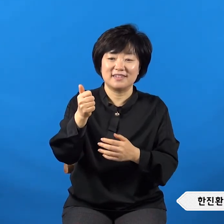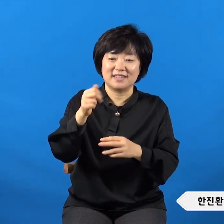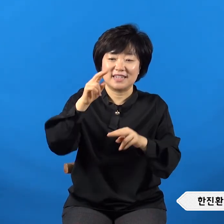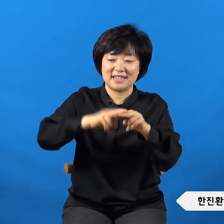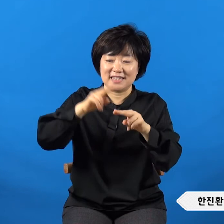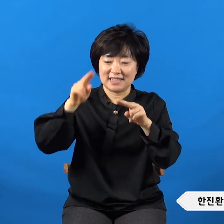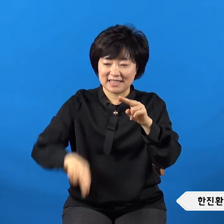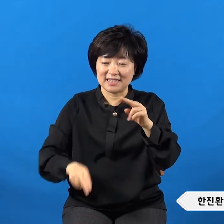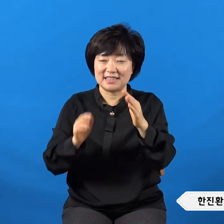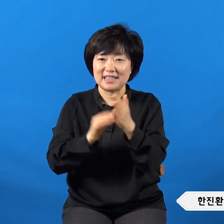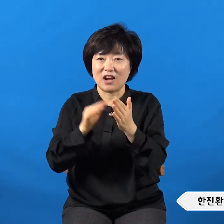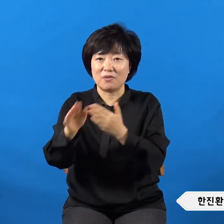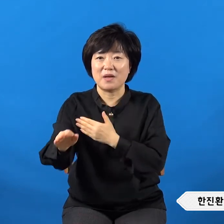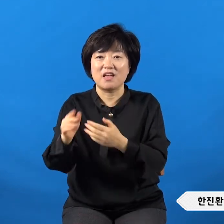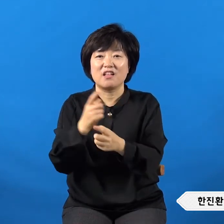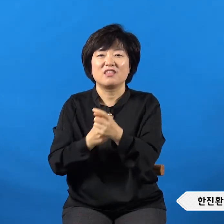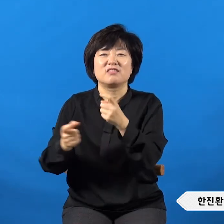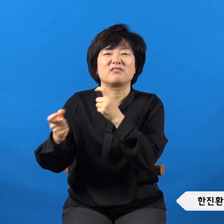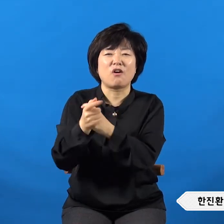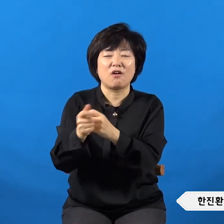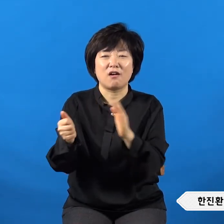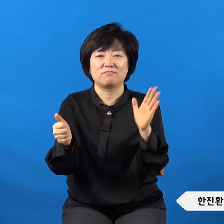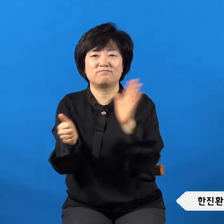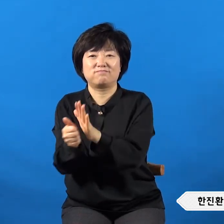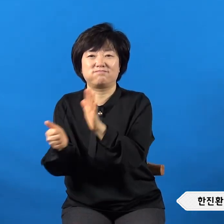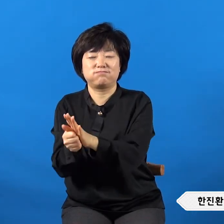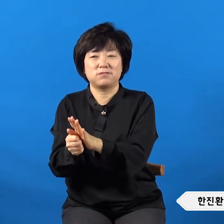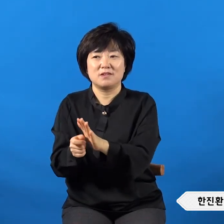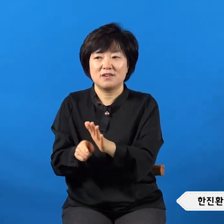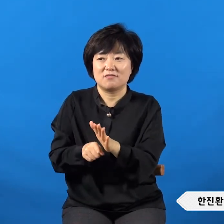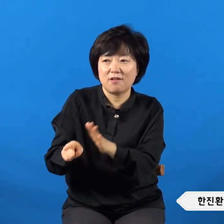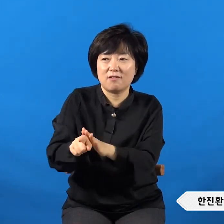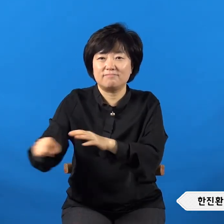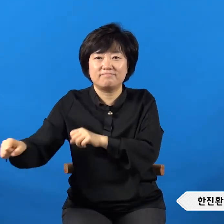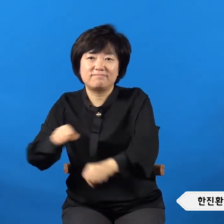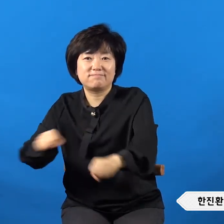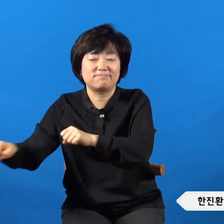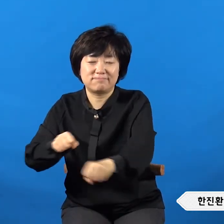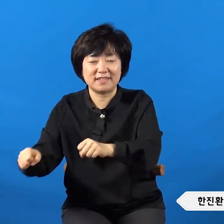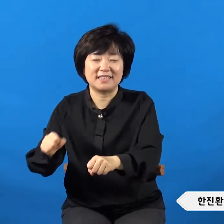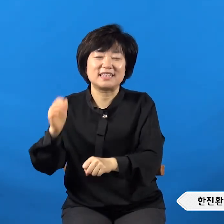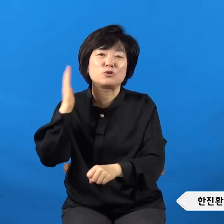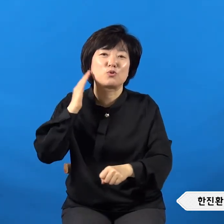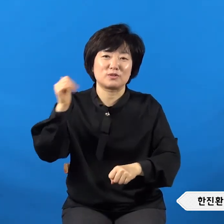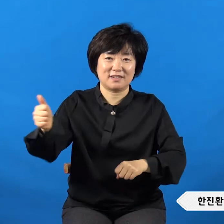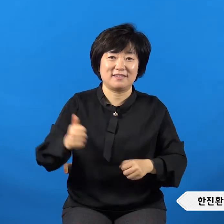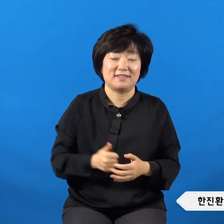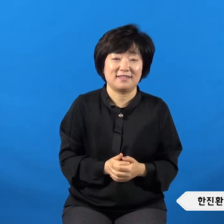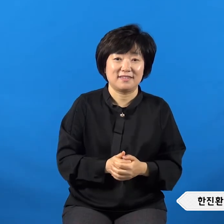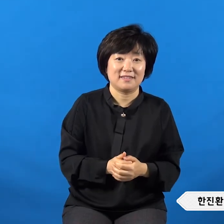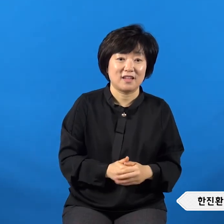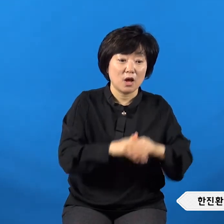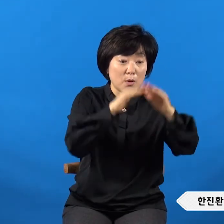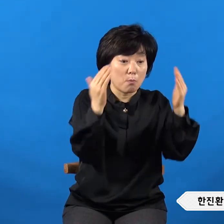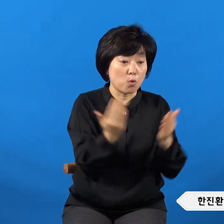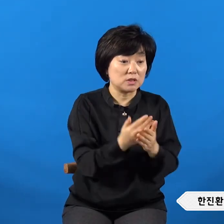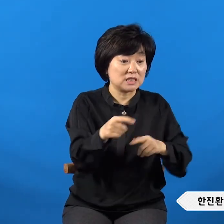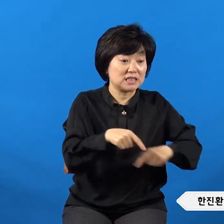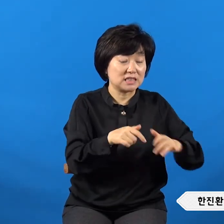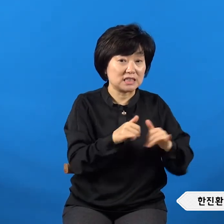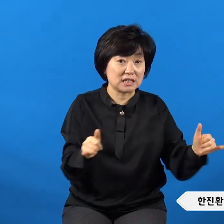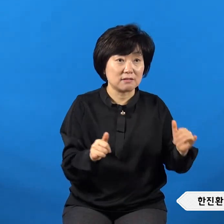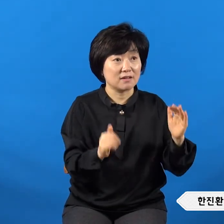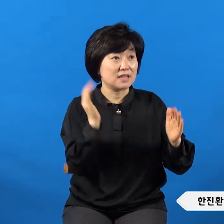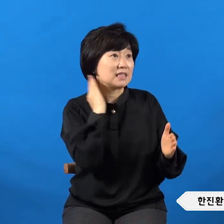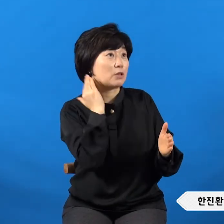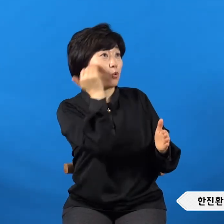디딤돌로 사용한 유일한 대통령. 그건 어마어마한 말입니다. 모든